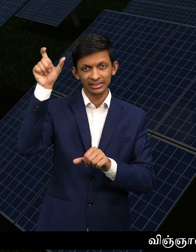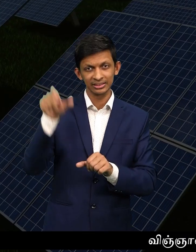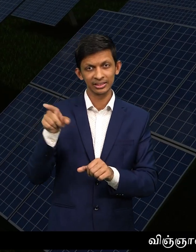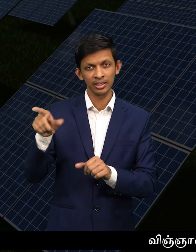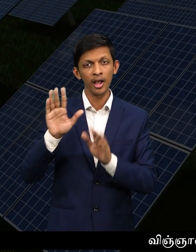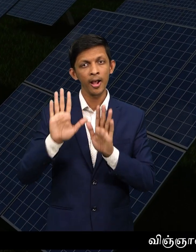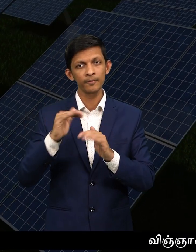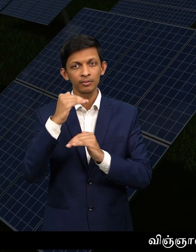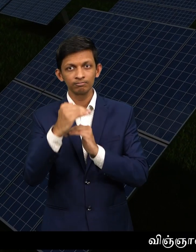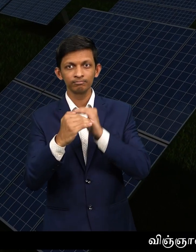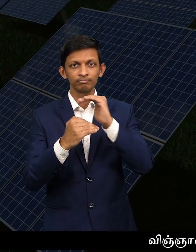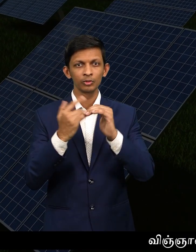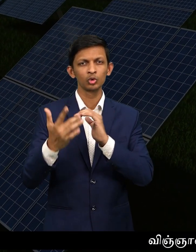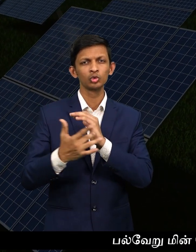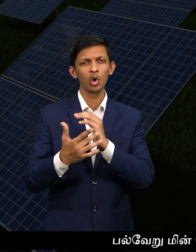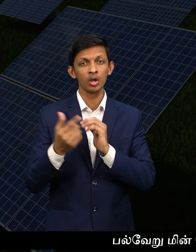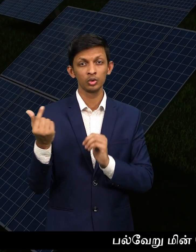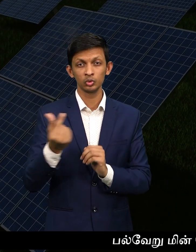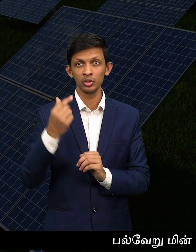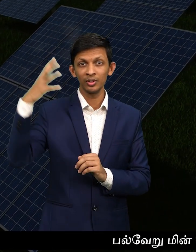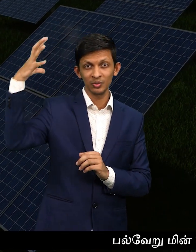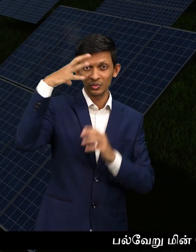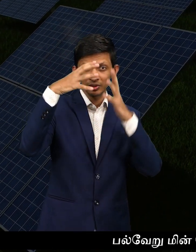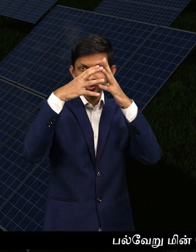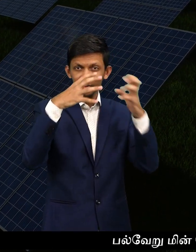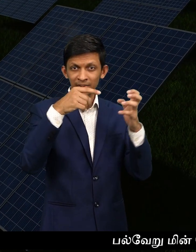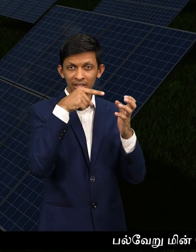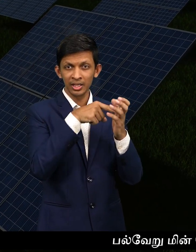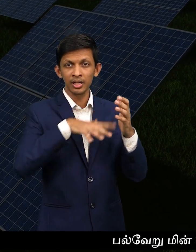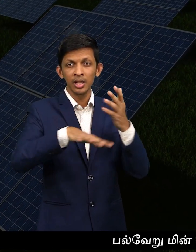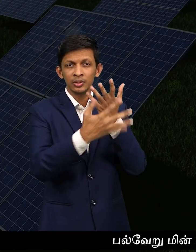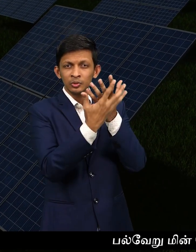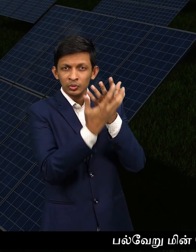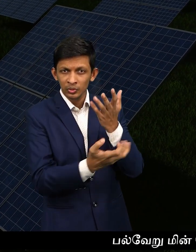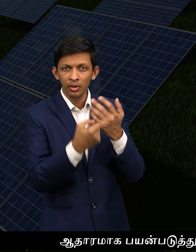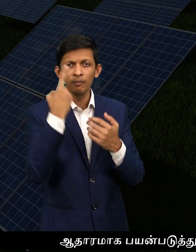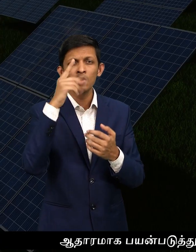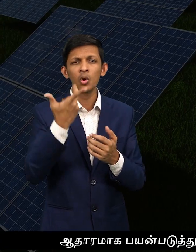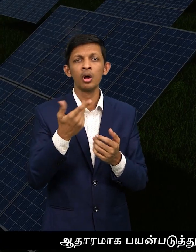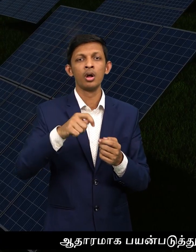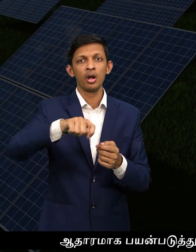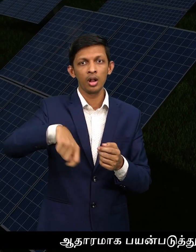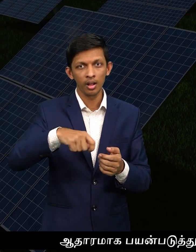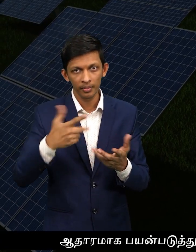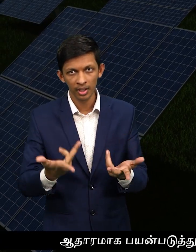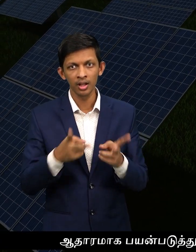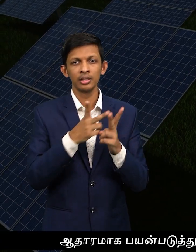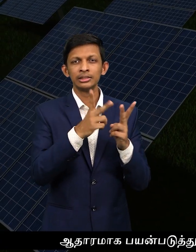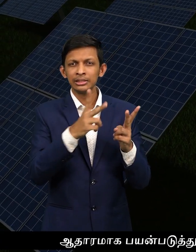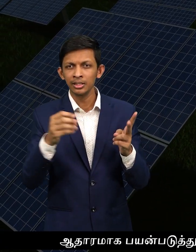விஞ்ஞானிகள் சூரிய சக்தியை சமையல், பல்வேறு மின் தேவைகள் போன்றவற்றிற்கு ஆற்றல்